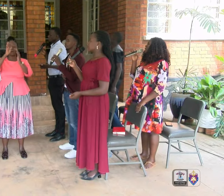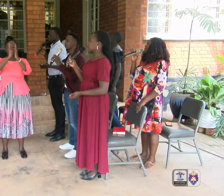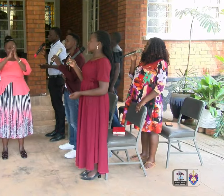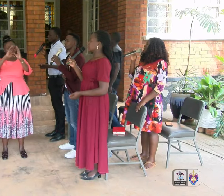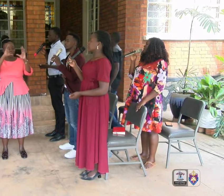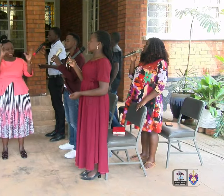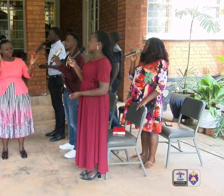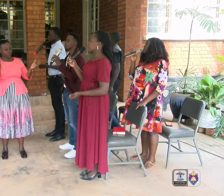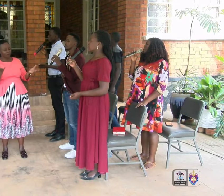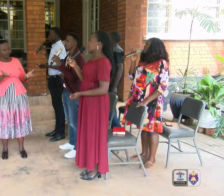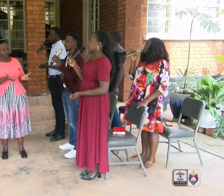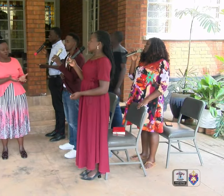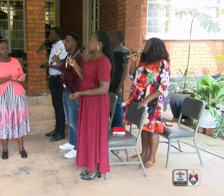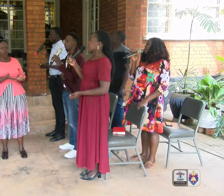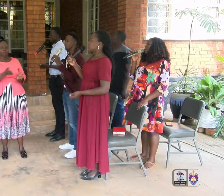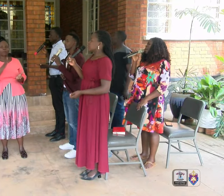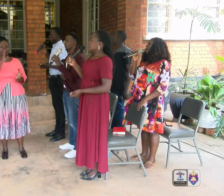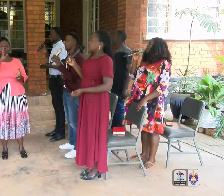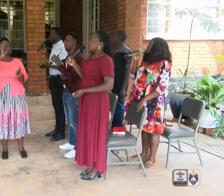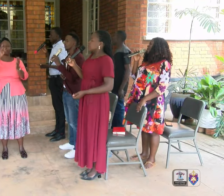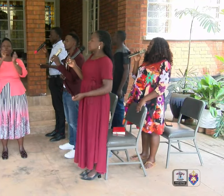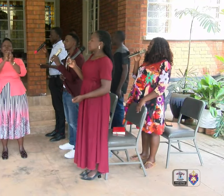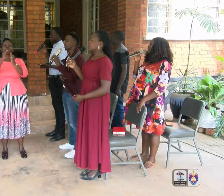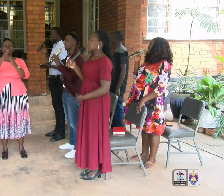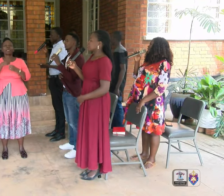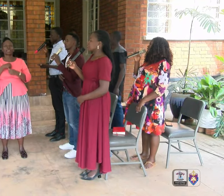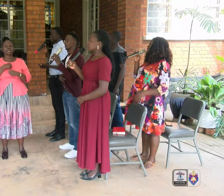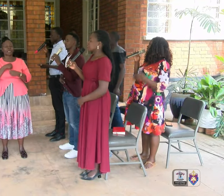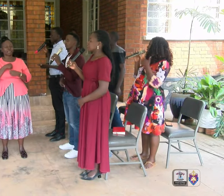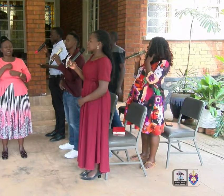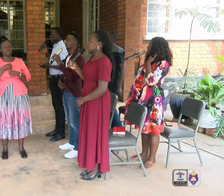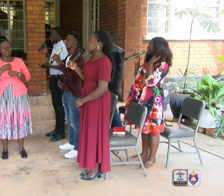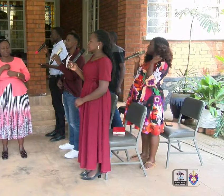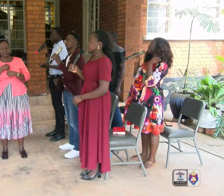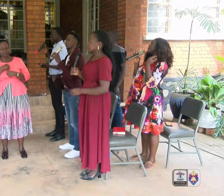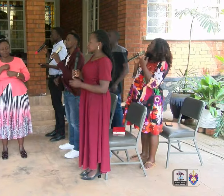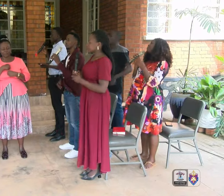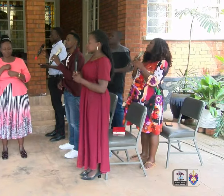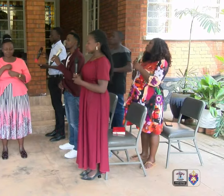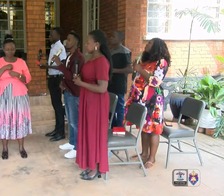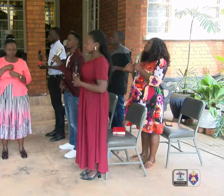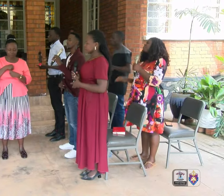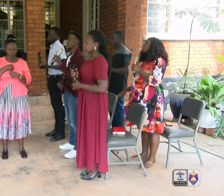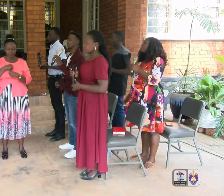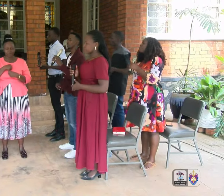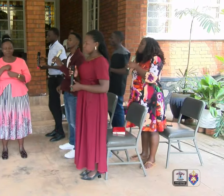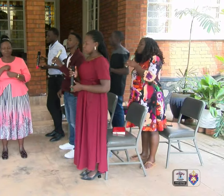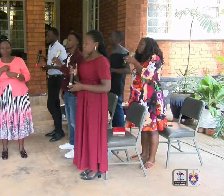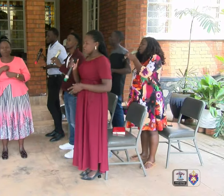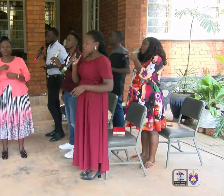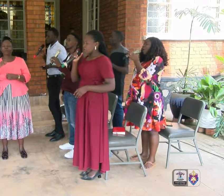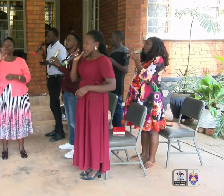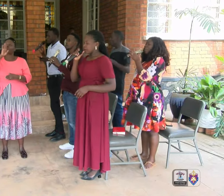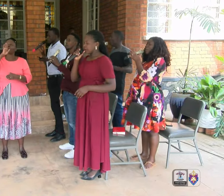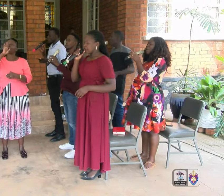Chinsaba Monseno Bera nange Mushembayo Bera